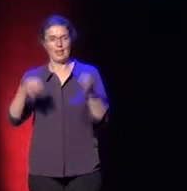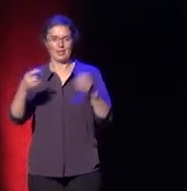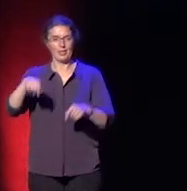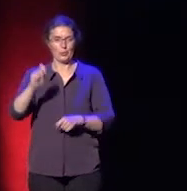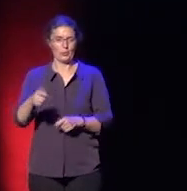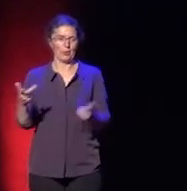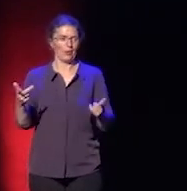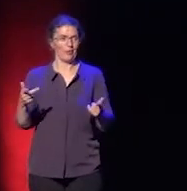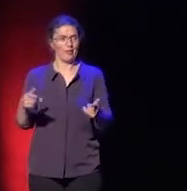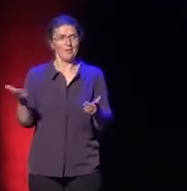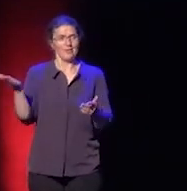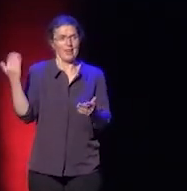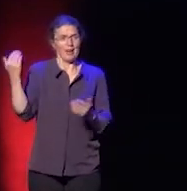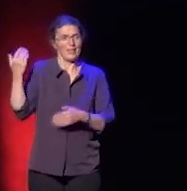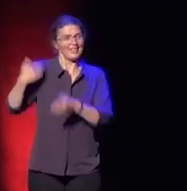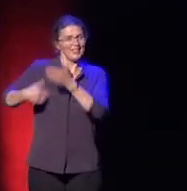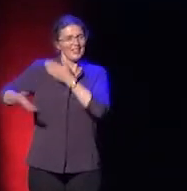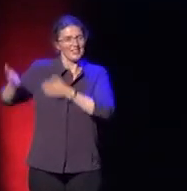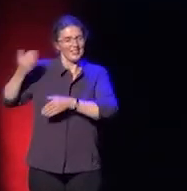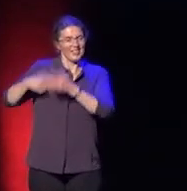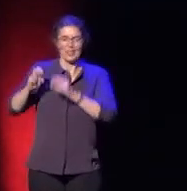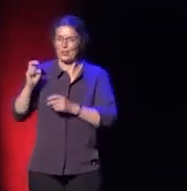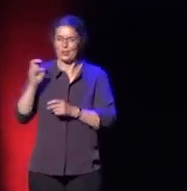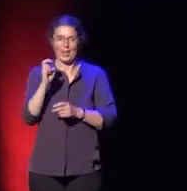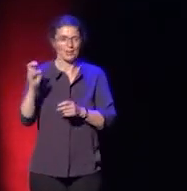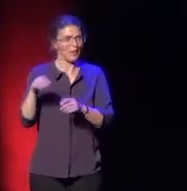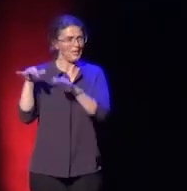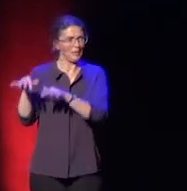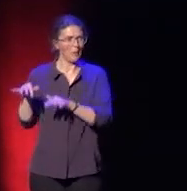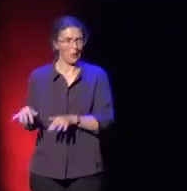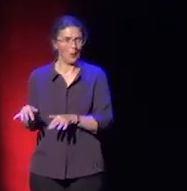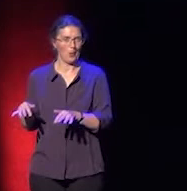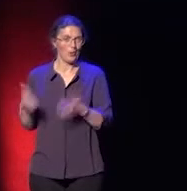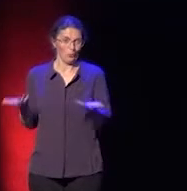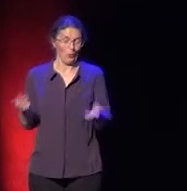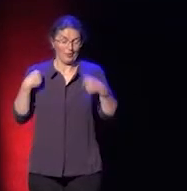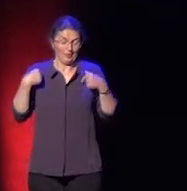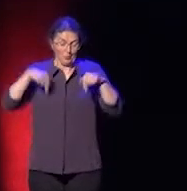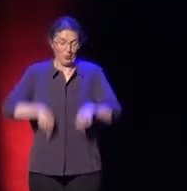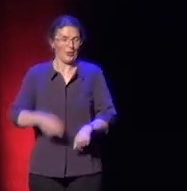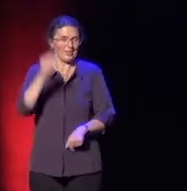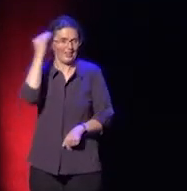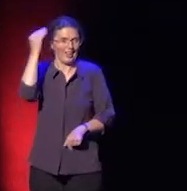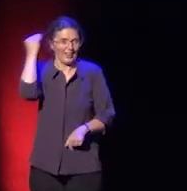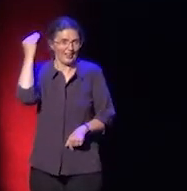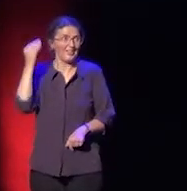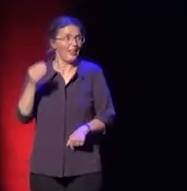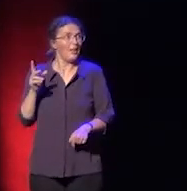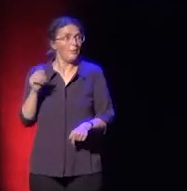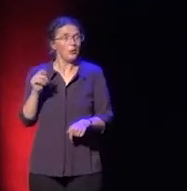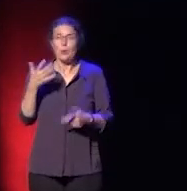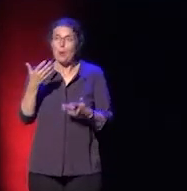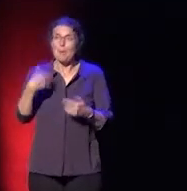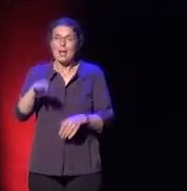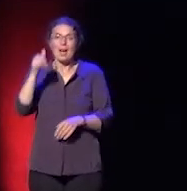mit seiner ursprünglichen Geschichte als Straßenbahndepot, so habe ich heute gelernt, sogar noch ein bisschen